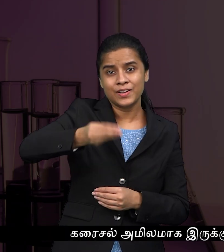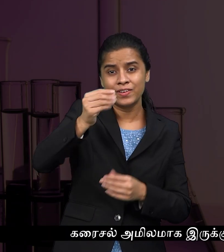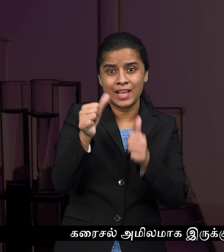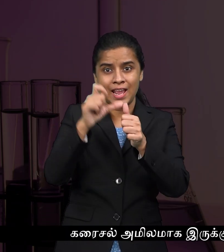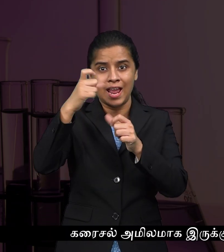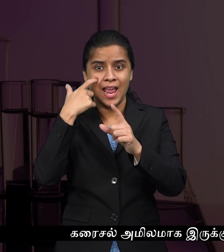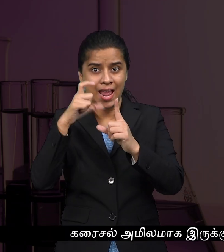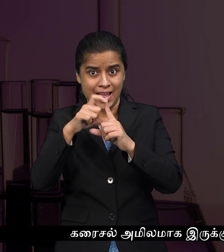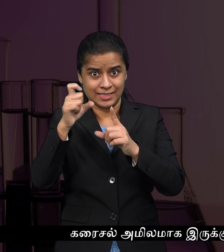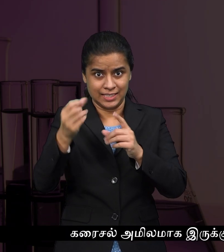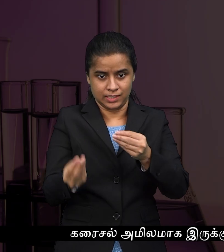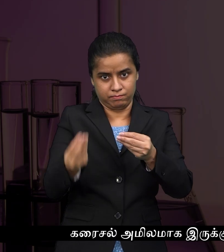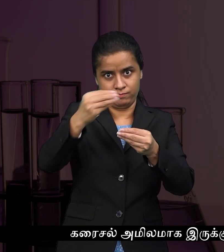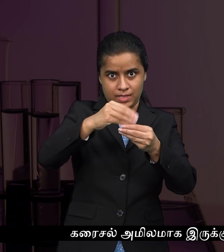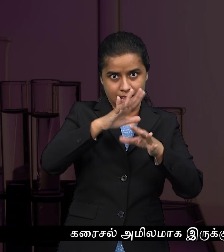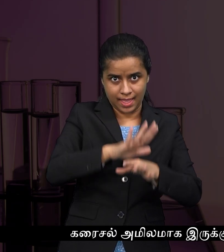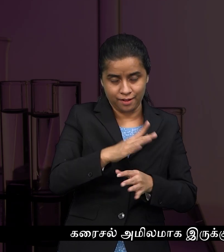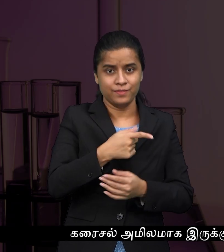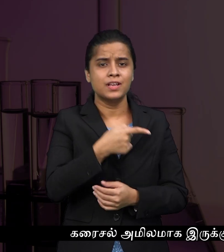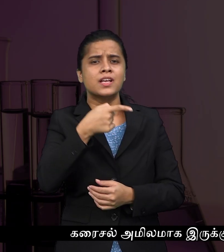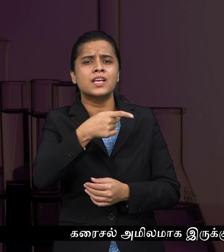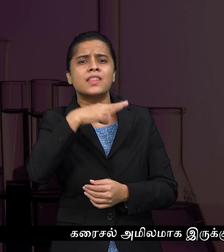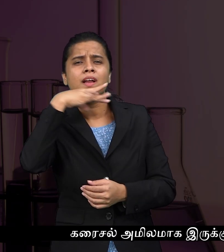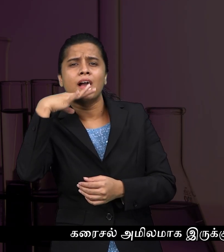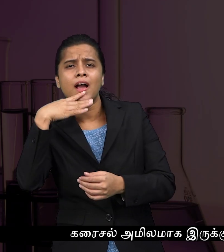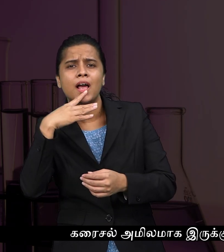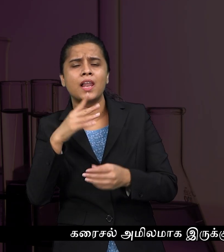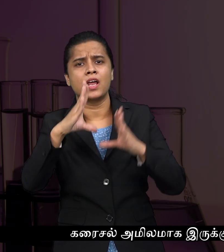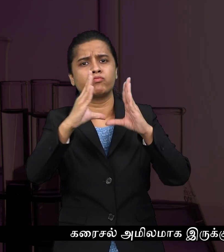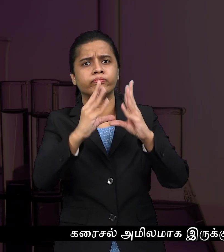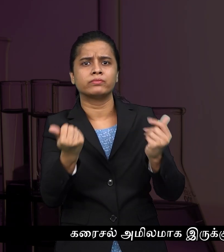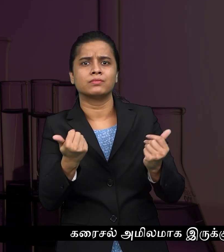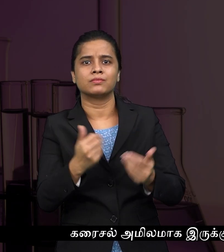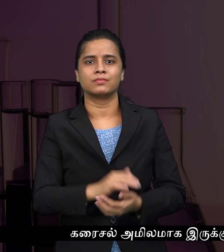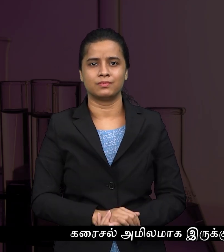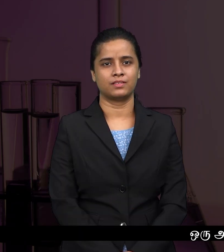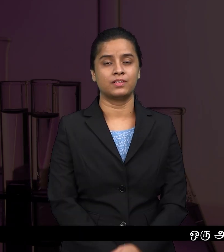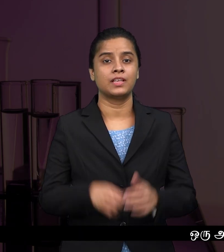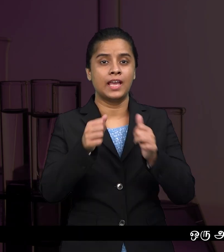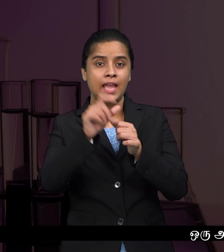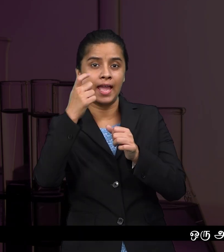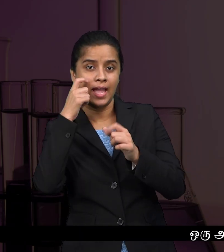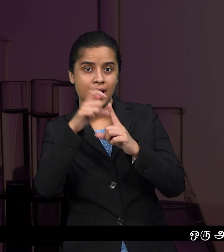கரைசல் அமிலமாக இருக்கும்போது அது நிறமற்றதாக இருக்கும். ஒரு அமில